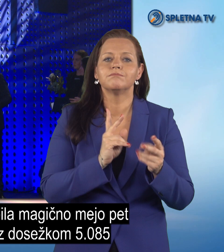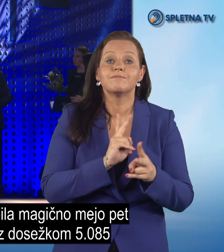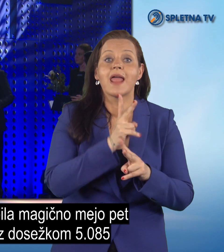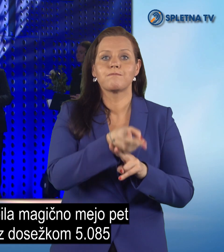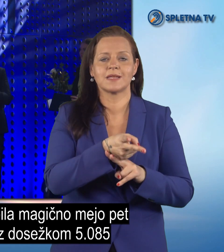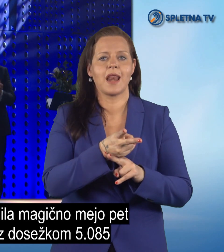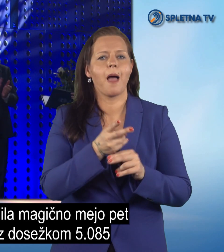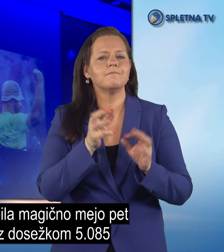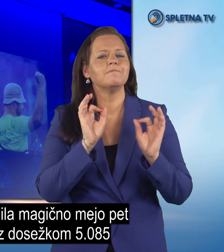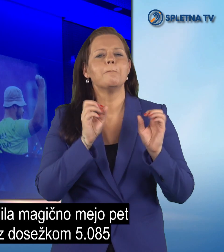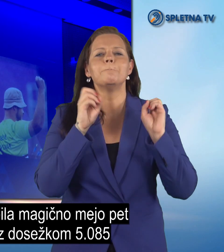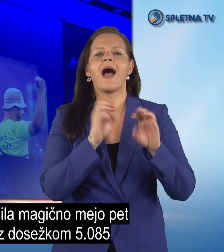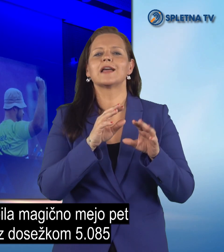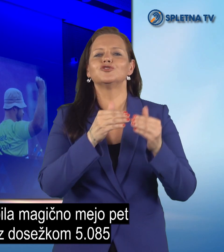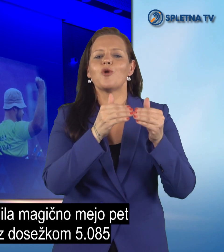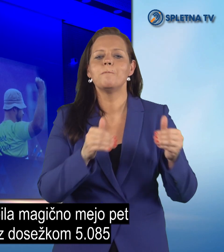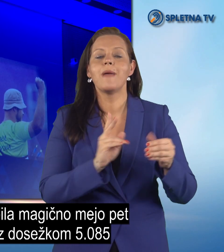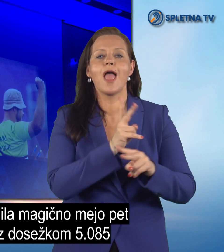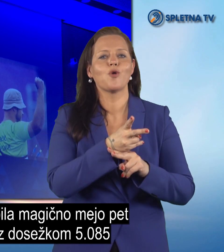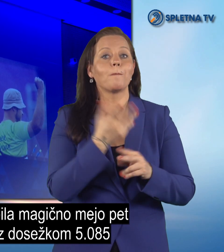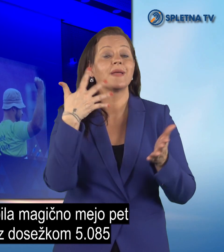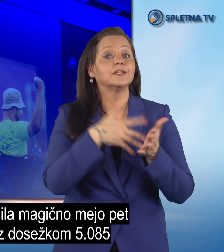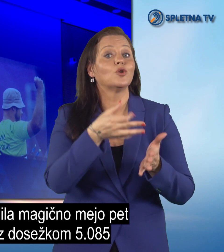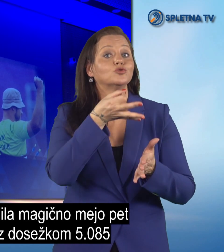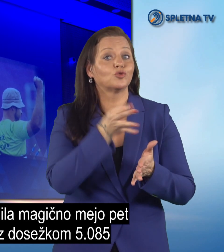mejo 5000 točk